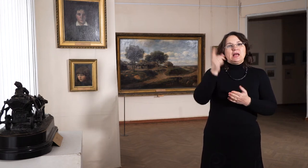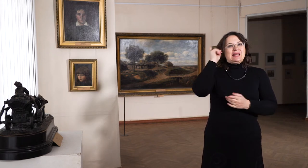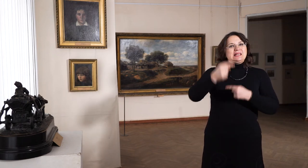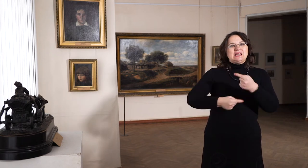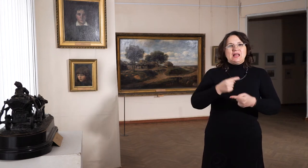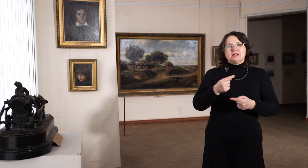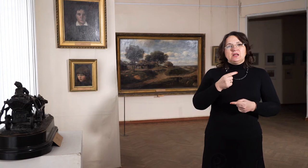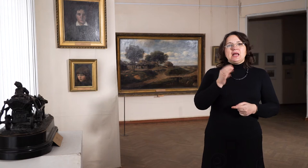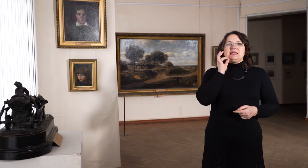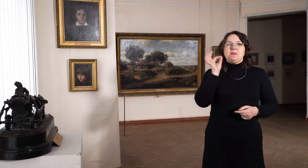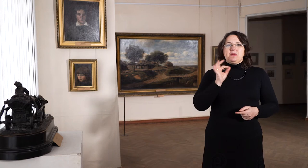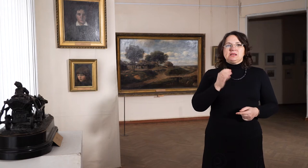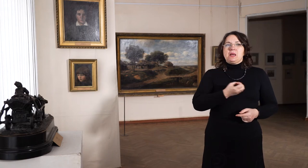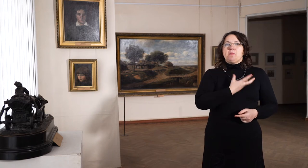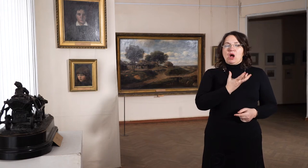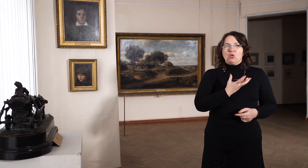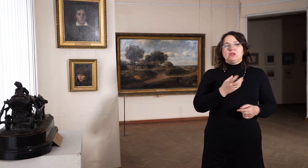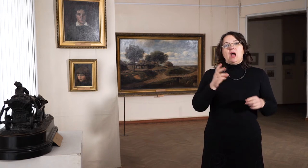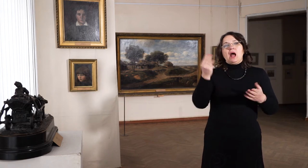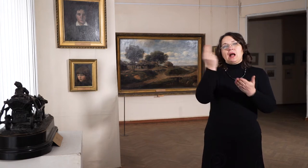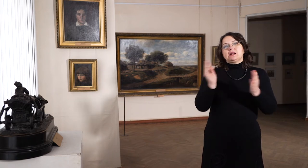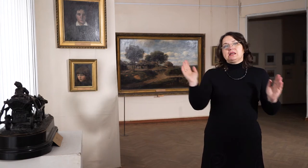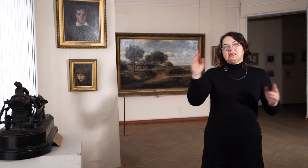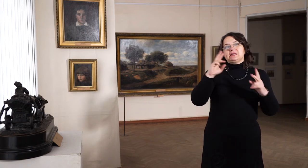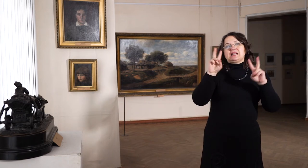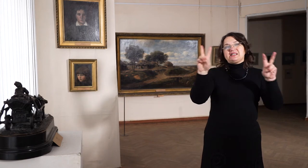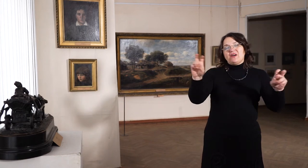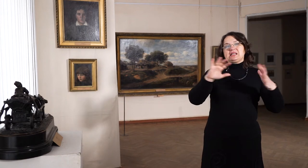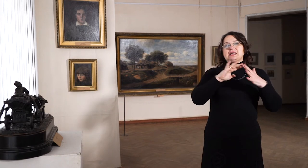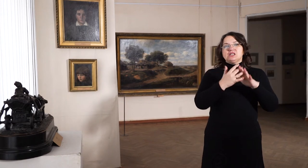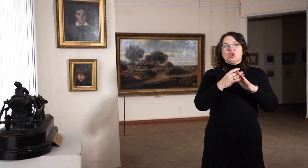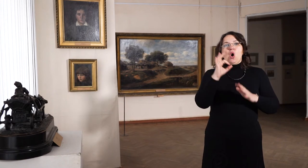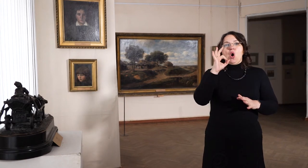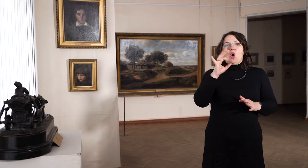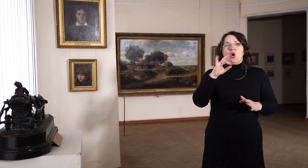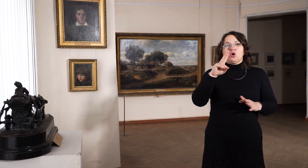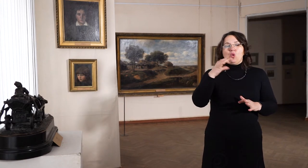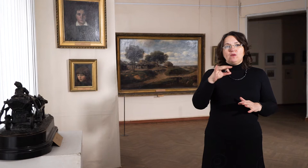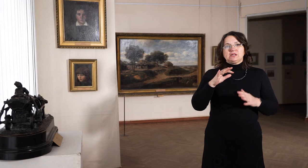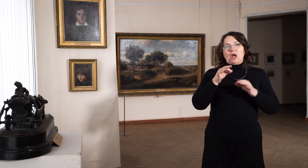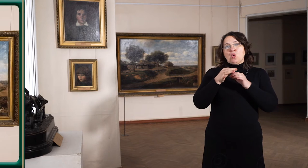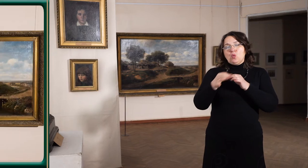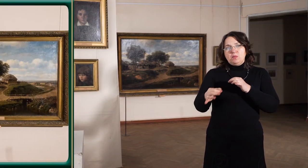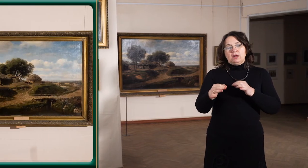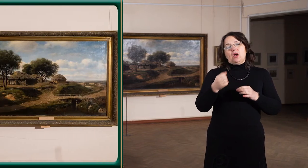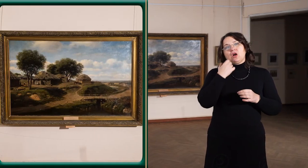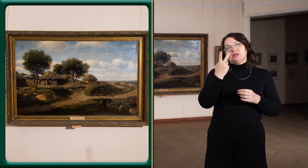немецких баронов. Картина называется «Село Орловской губернии». И когда мы, зрители, любуемся